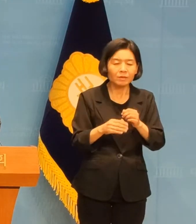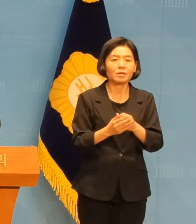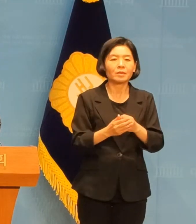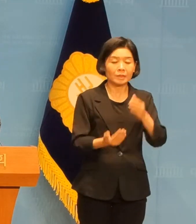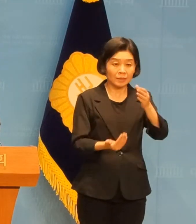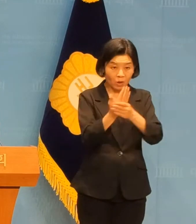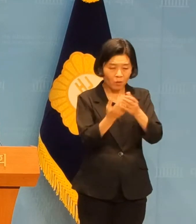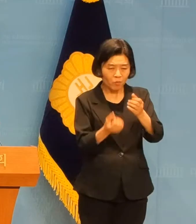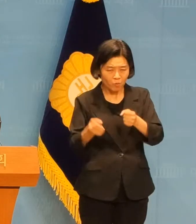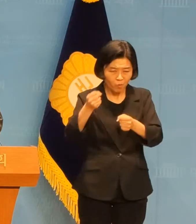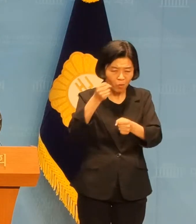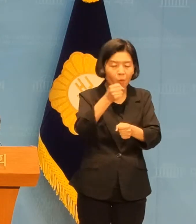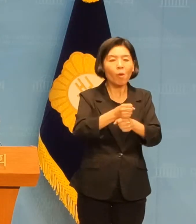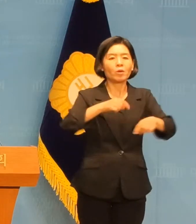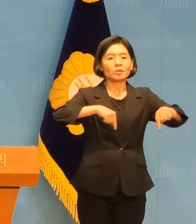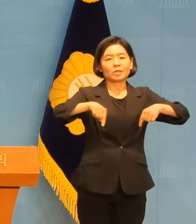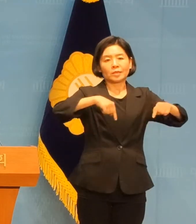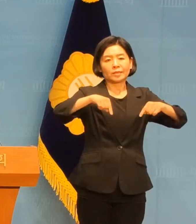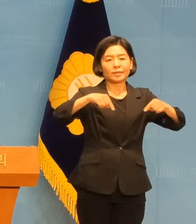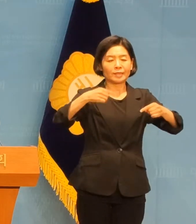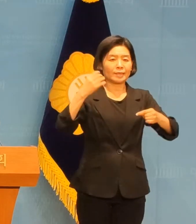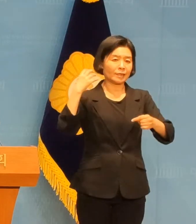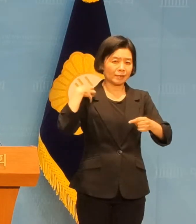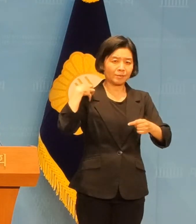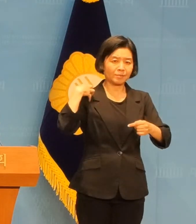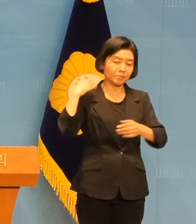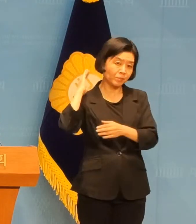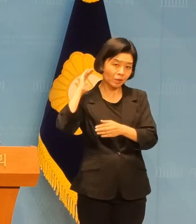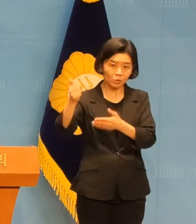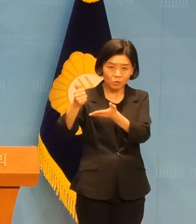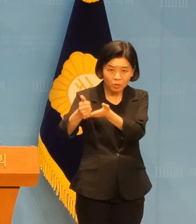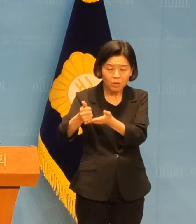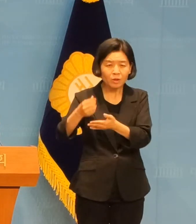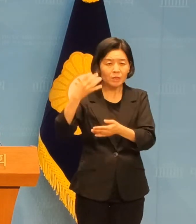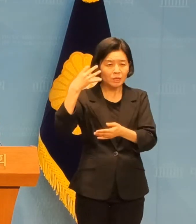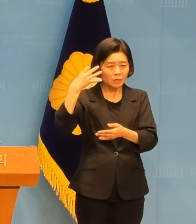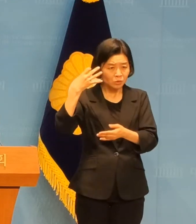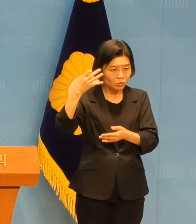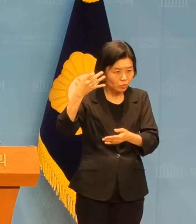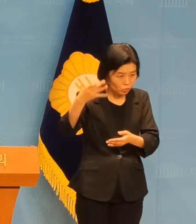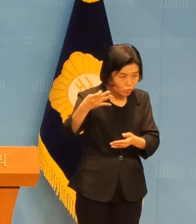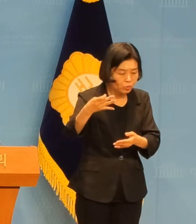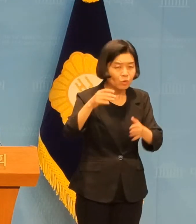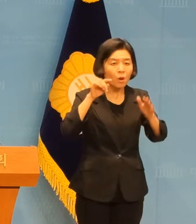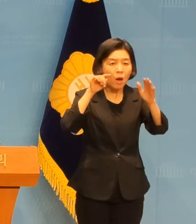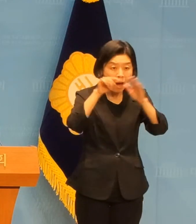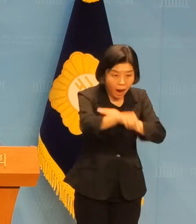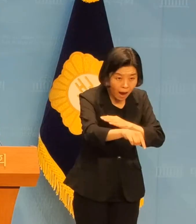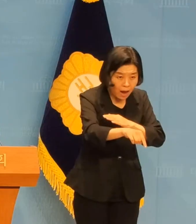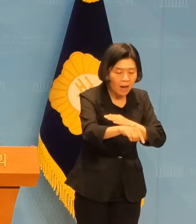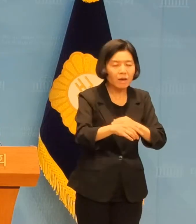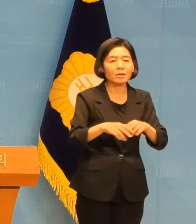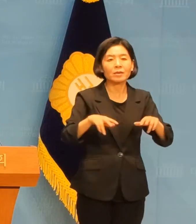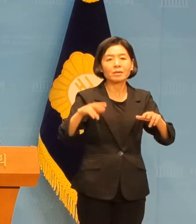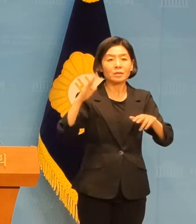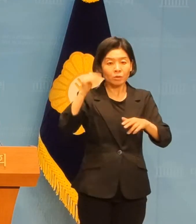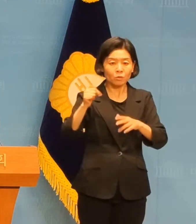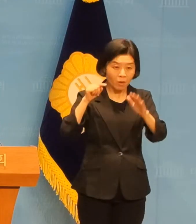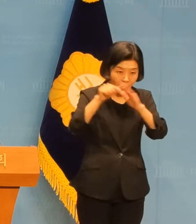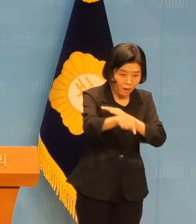복구를 총지휘해야 할 대통령이 2주나 지나서야 현장의 모습을 드러낸